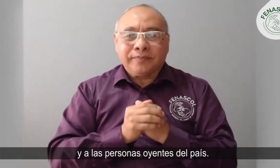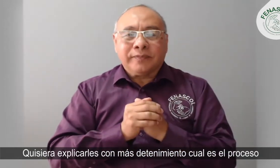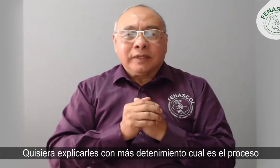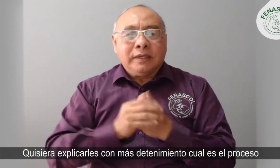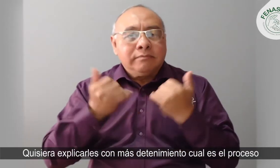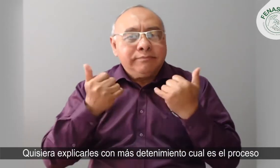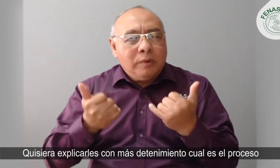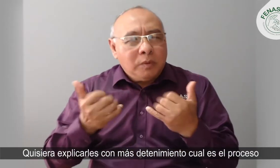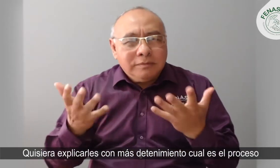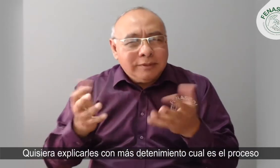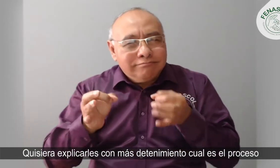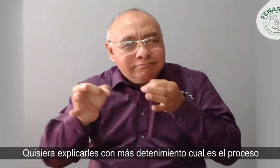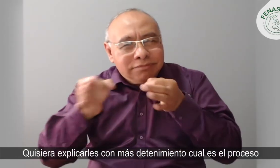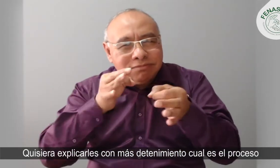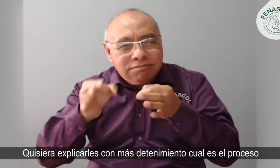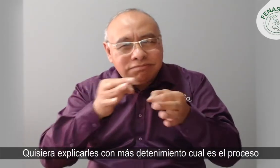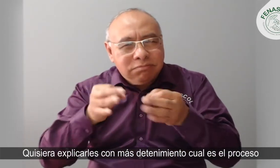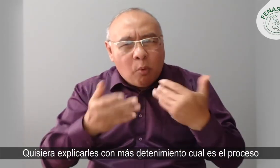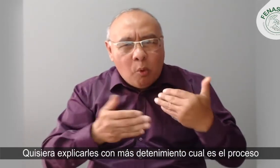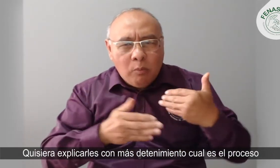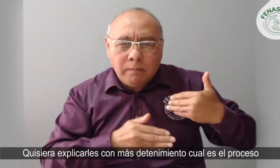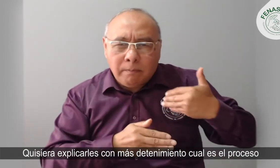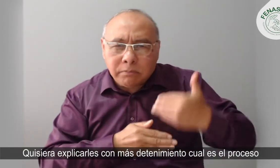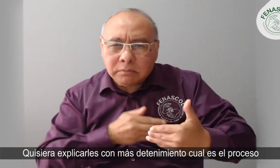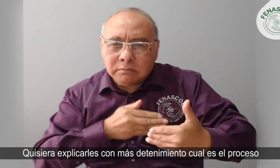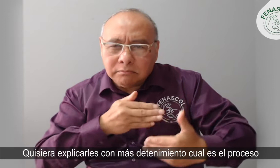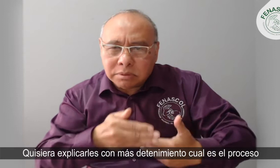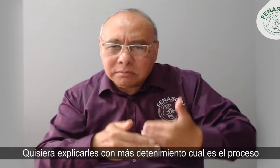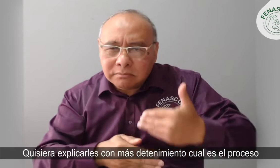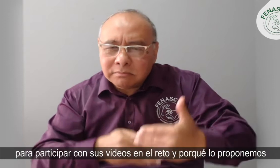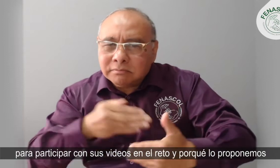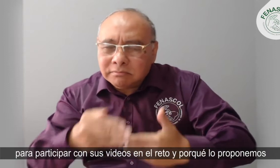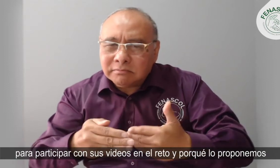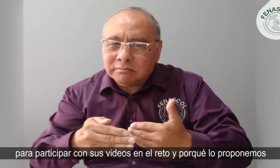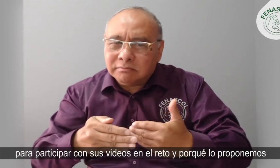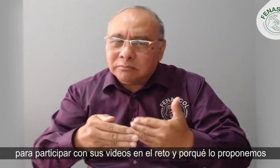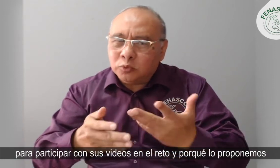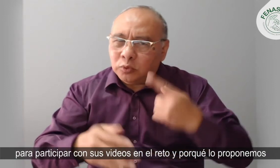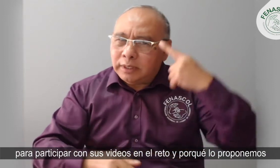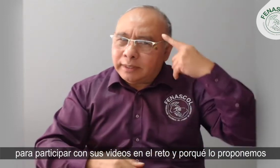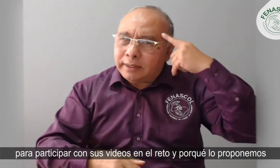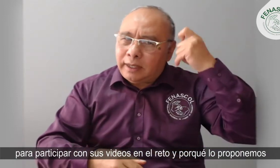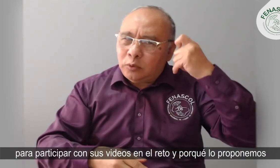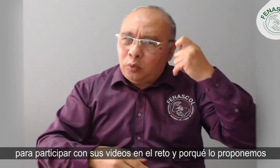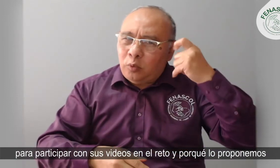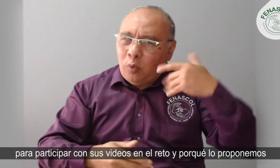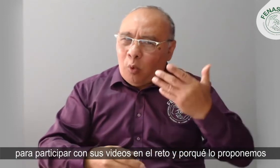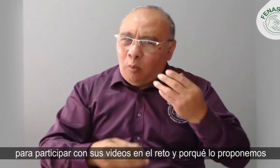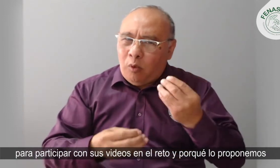Quisiera explicarles con más detenimiento cuál es el proceso para participar con sus videos en el reto y por qué lo proponemos desde